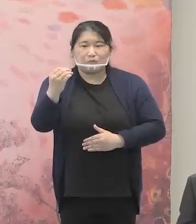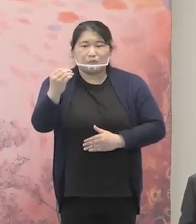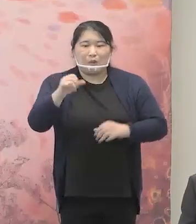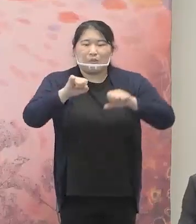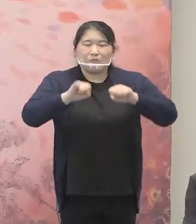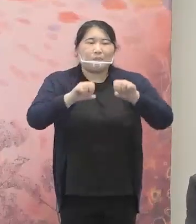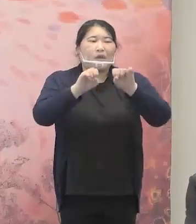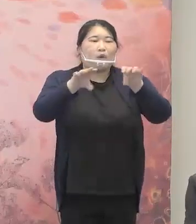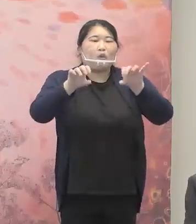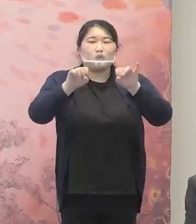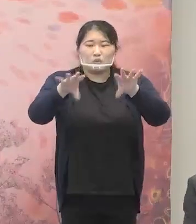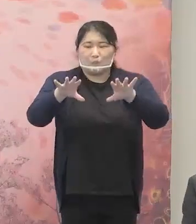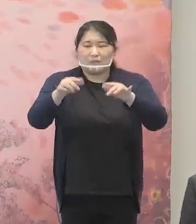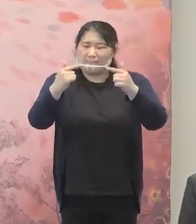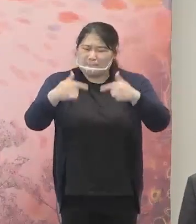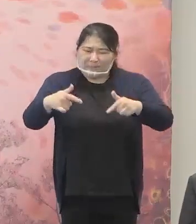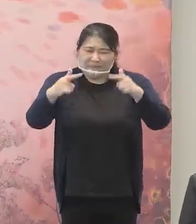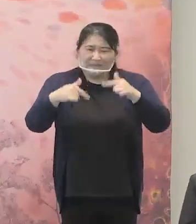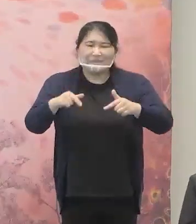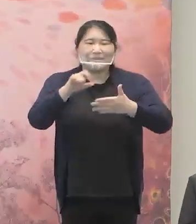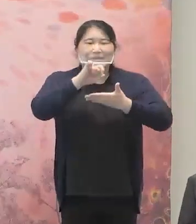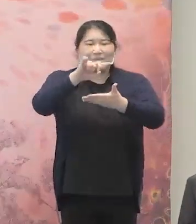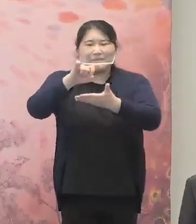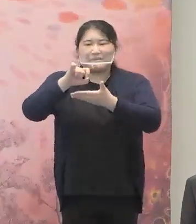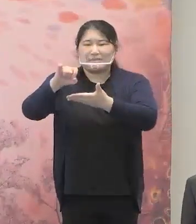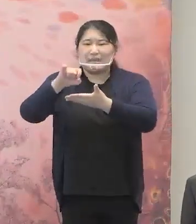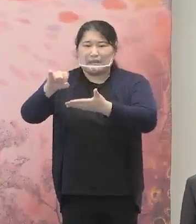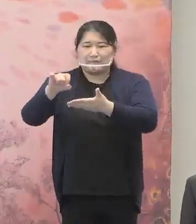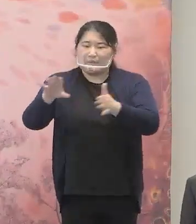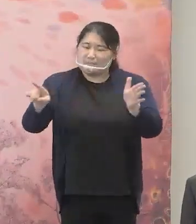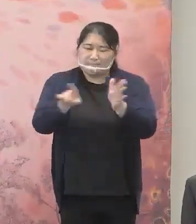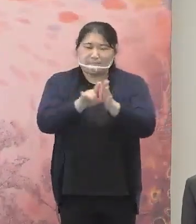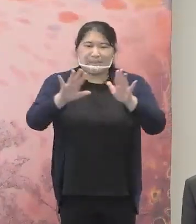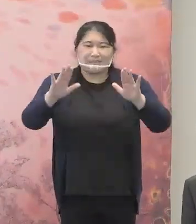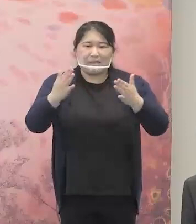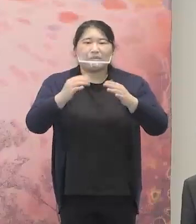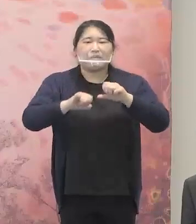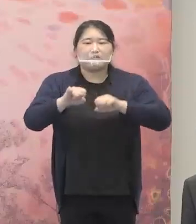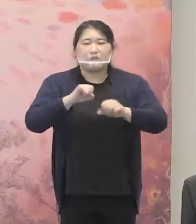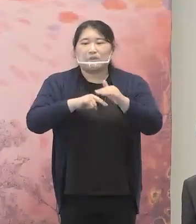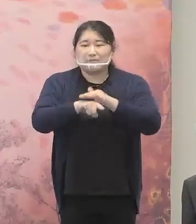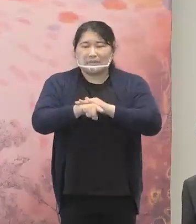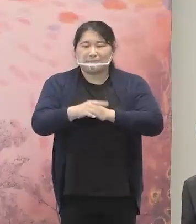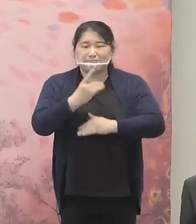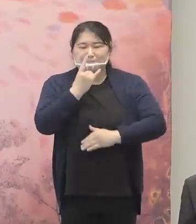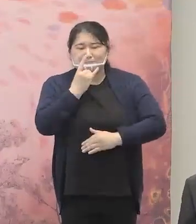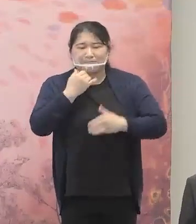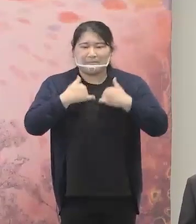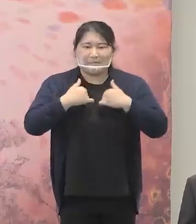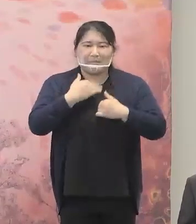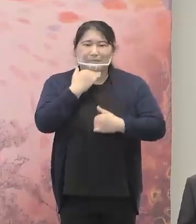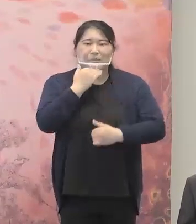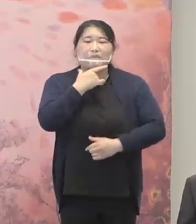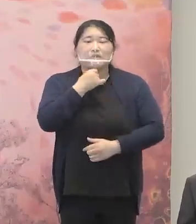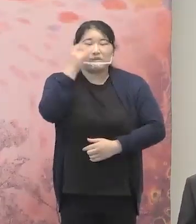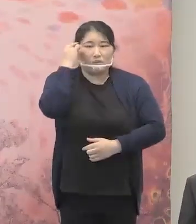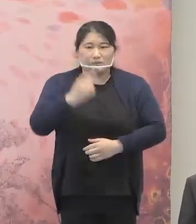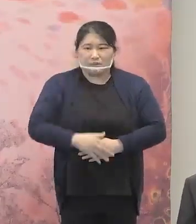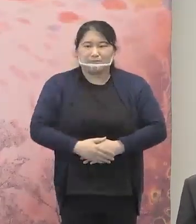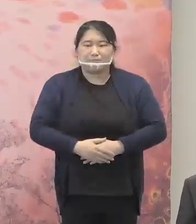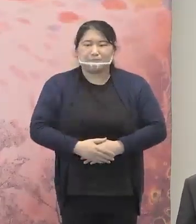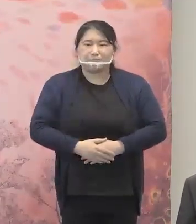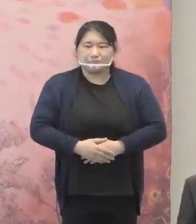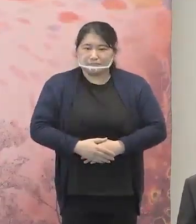また折り番組でですね、お伝えするという前例のない取り組みでございますので、ご期待いただければと思ってございます。以